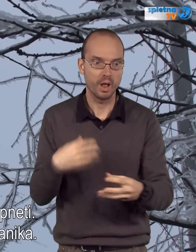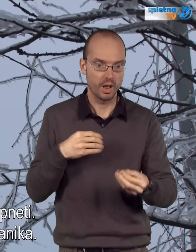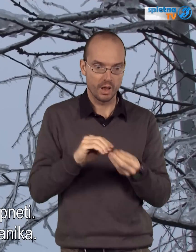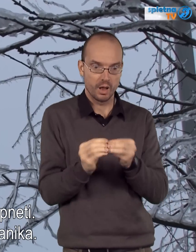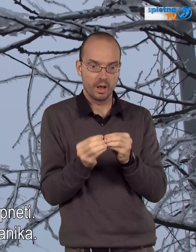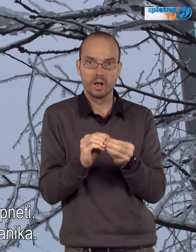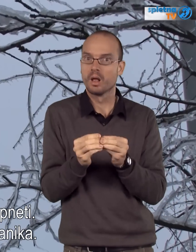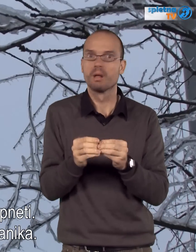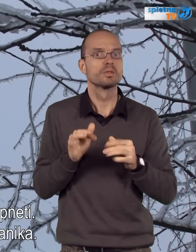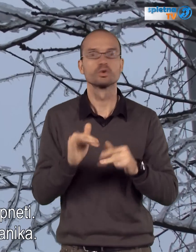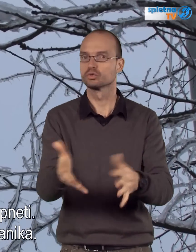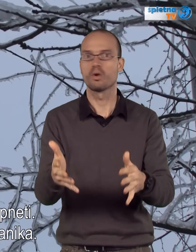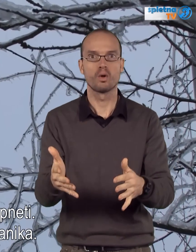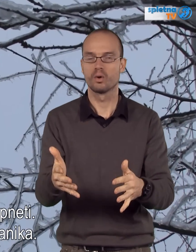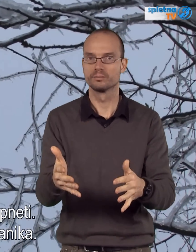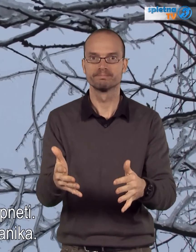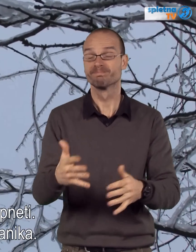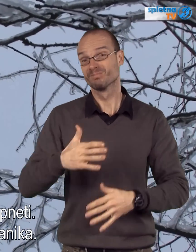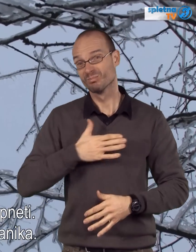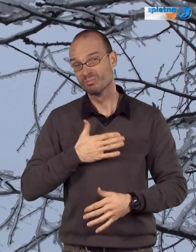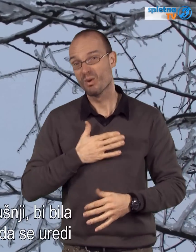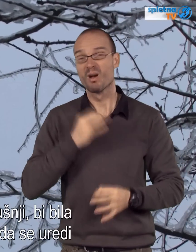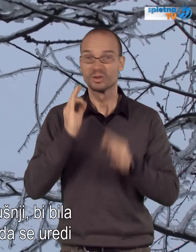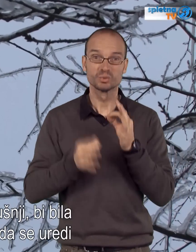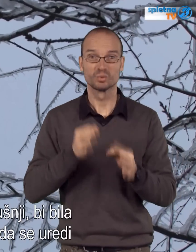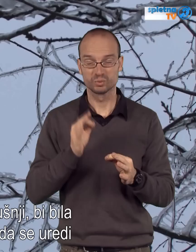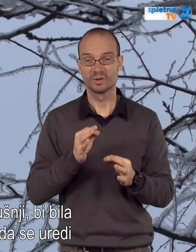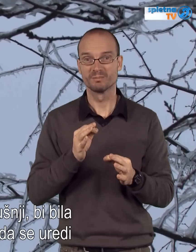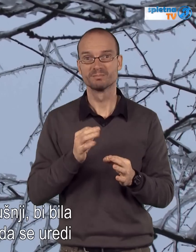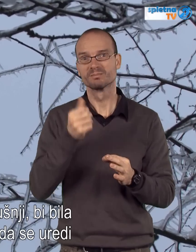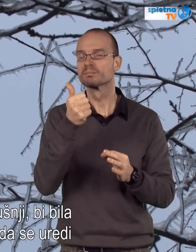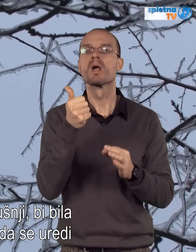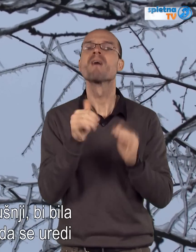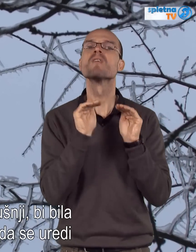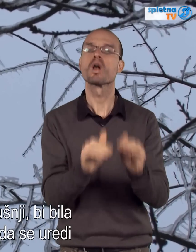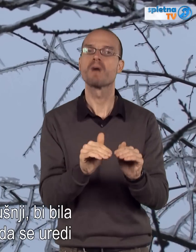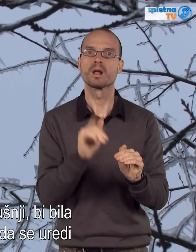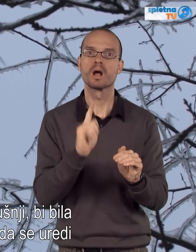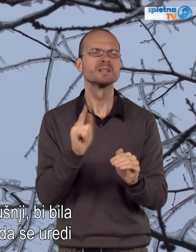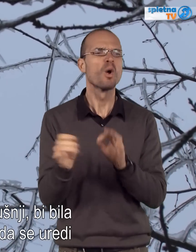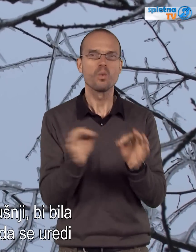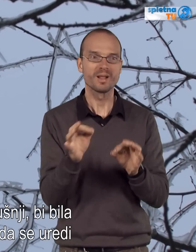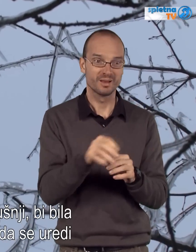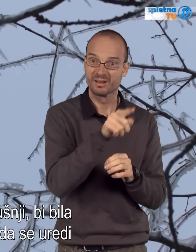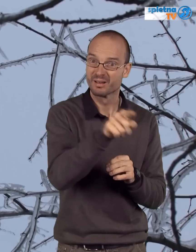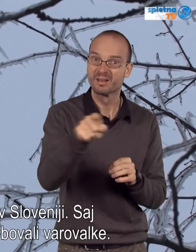je panika. Po moji izkušnji bi bila ena primerna varovalka to, da se uredi